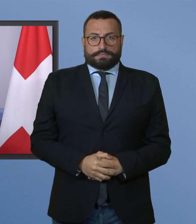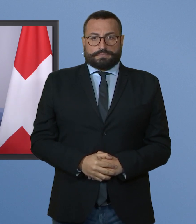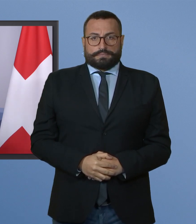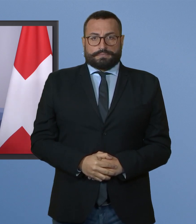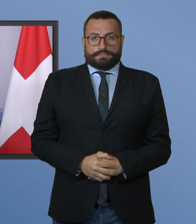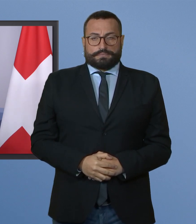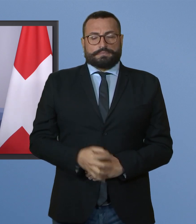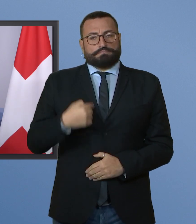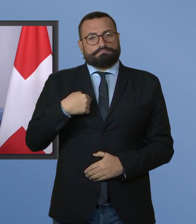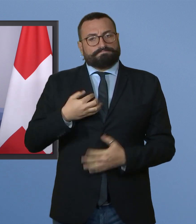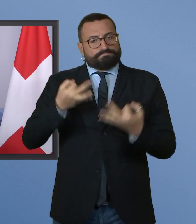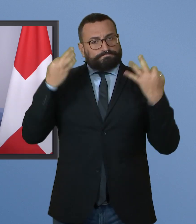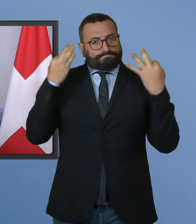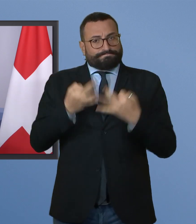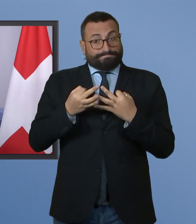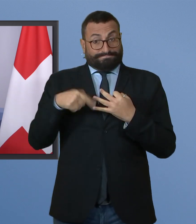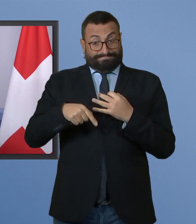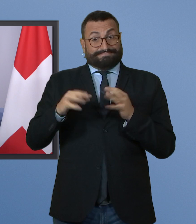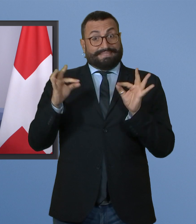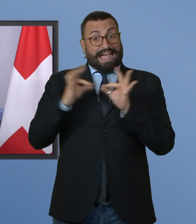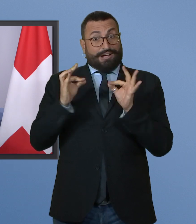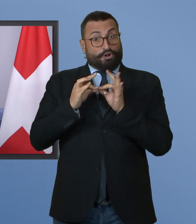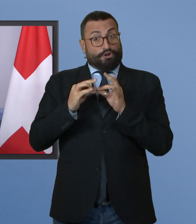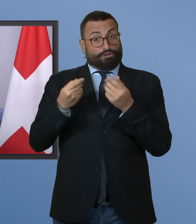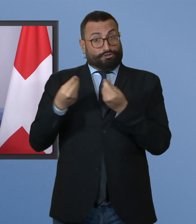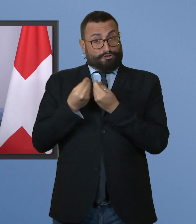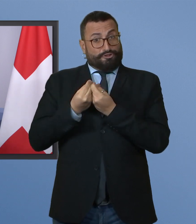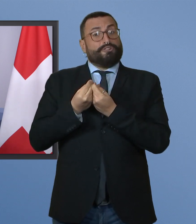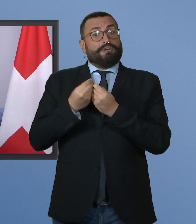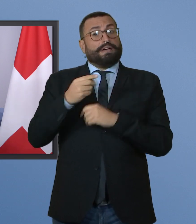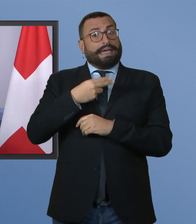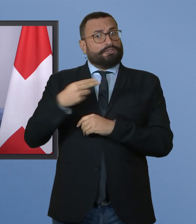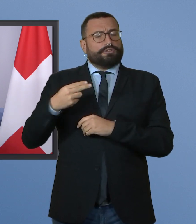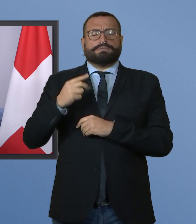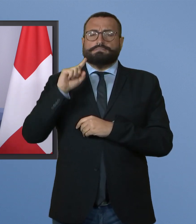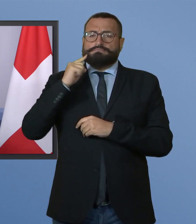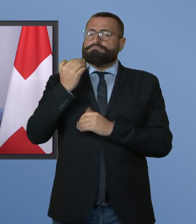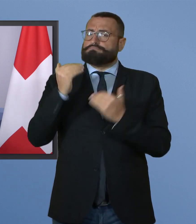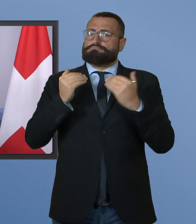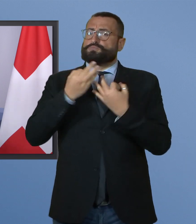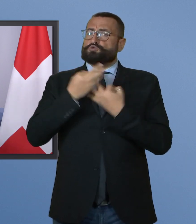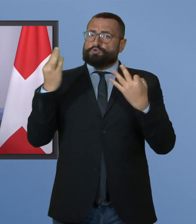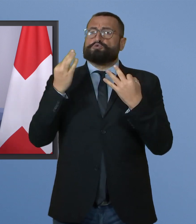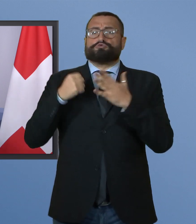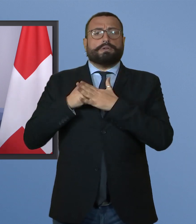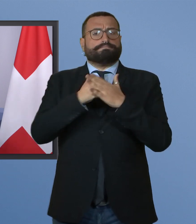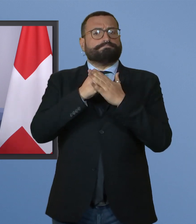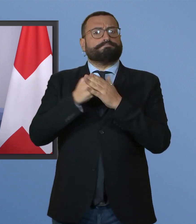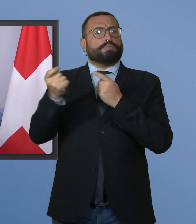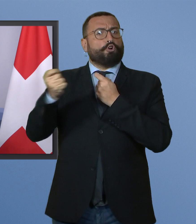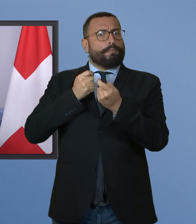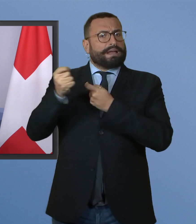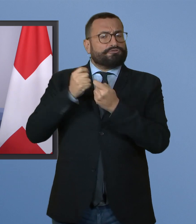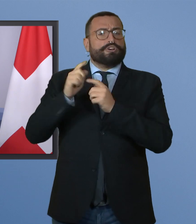sono convinto che quello siglato con l'indonesia sia un accordo equilibrato e promuove gli scambi commerciali che ne conto dello sviluppo